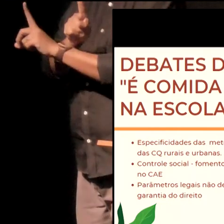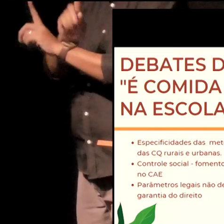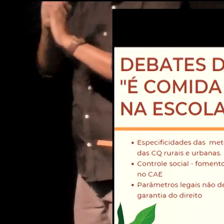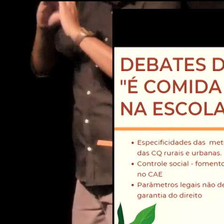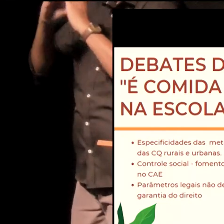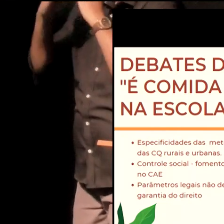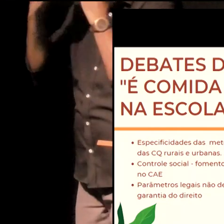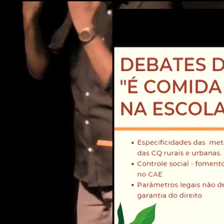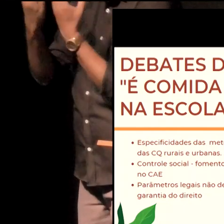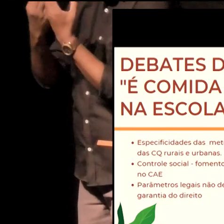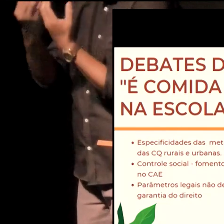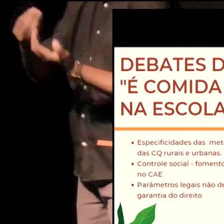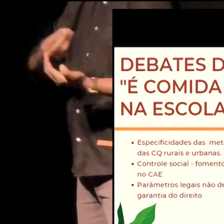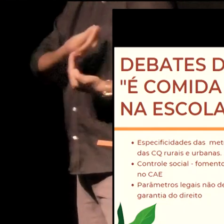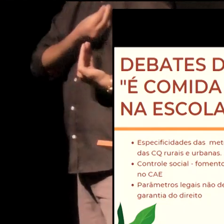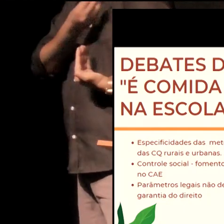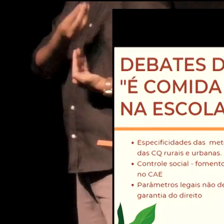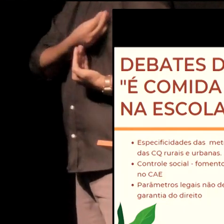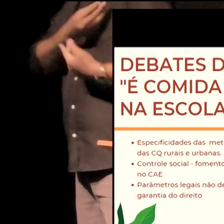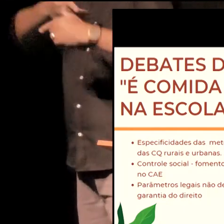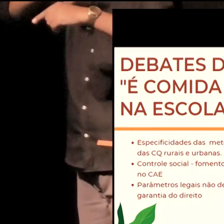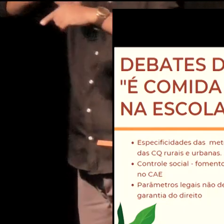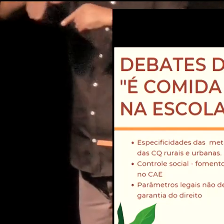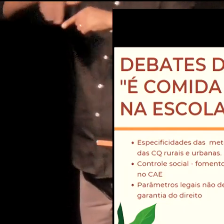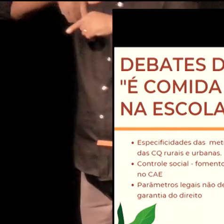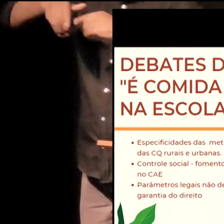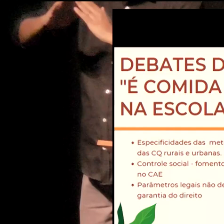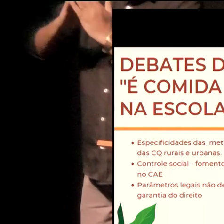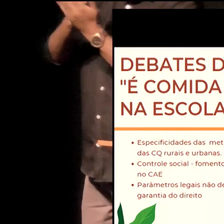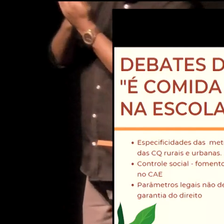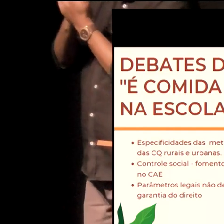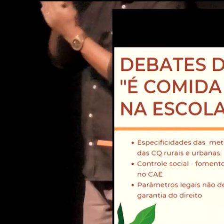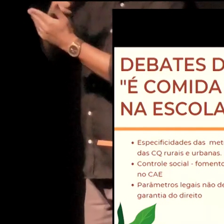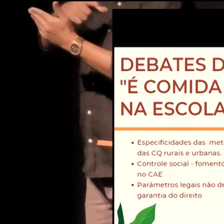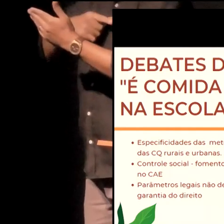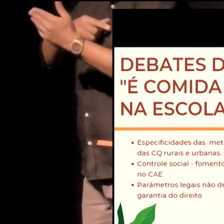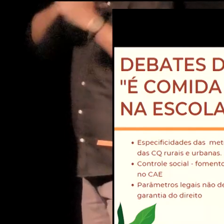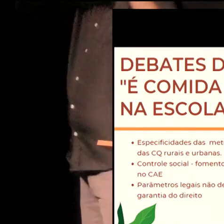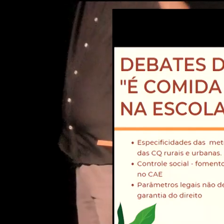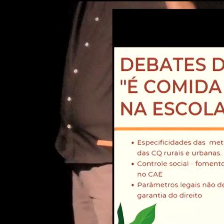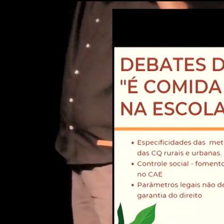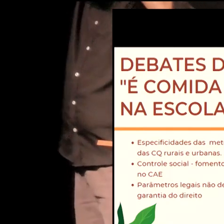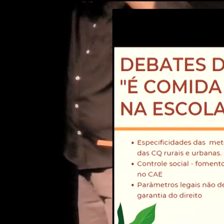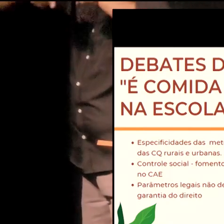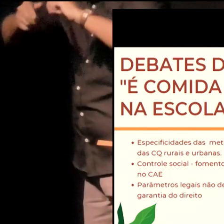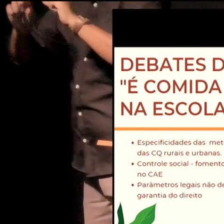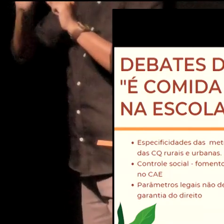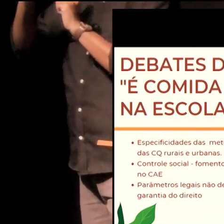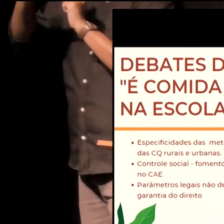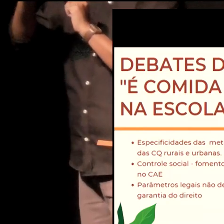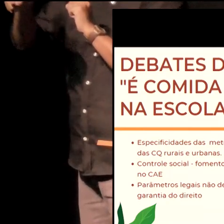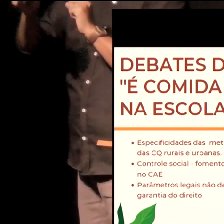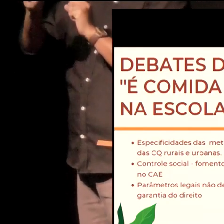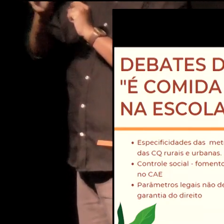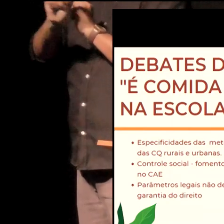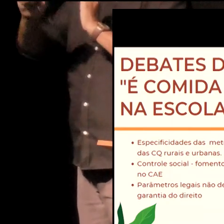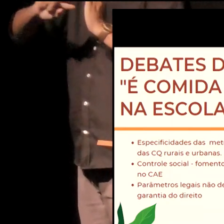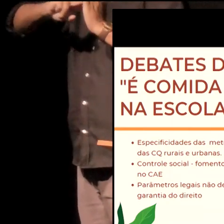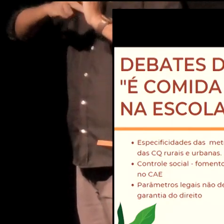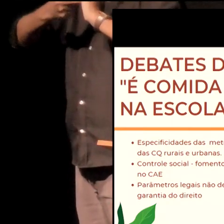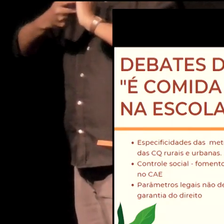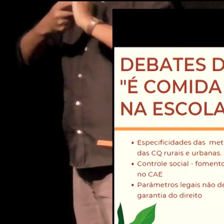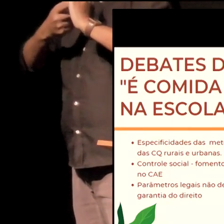atuais elas é preservam suas tradições o que o que não significam que ela né